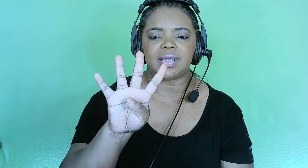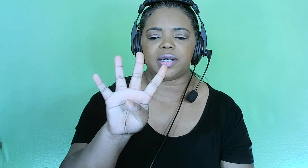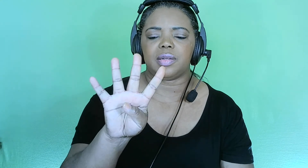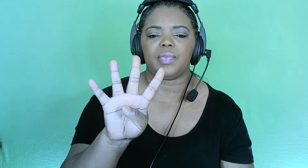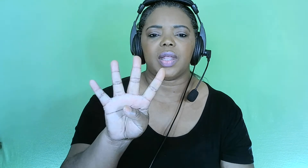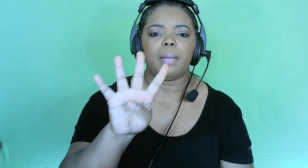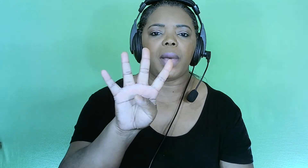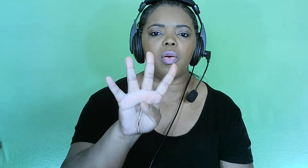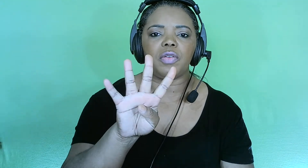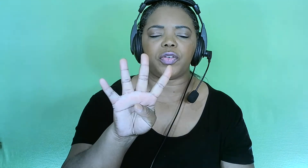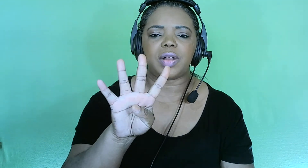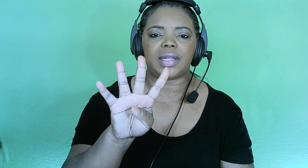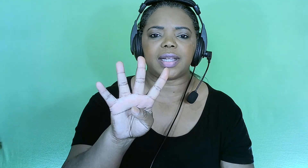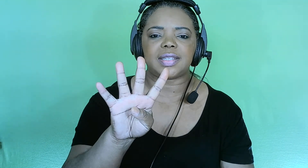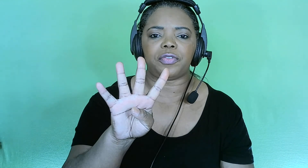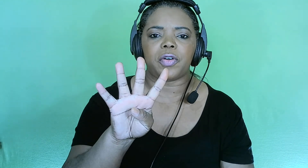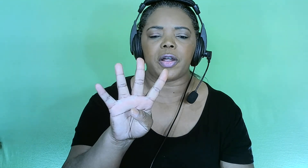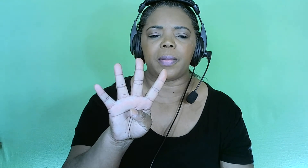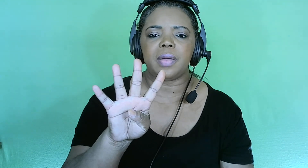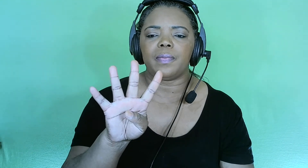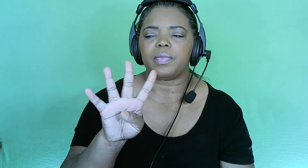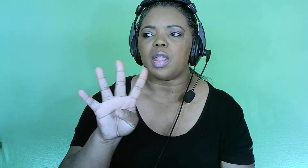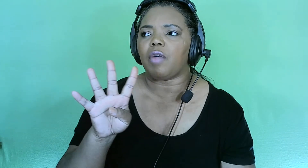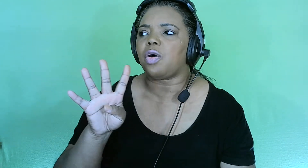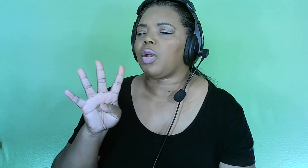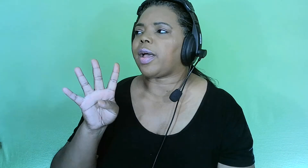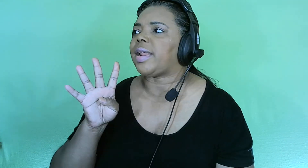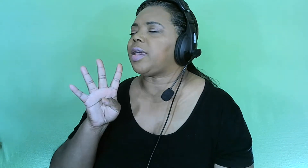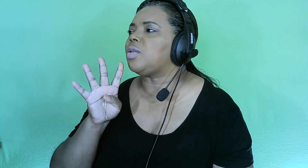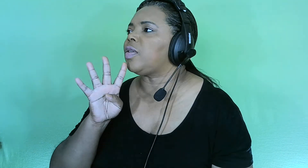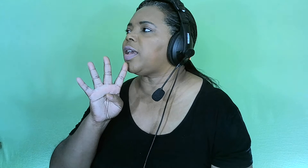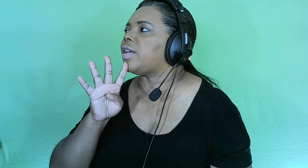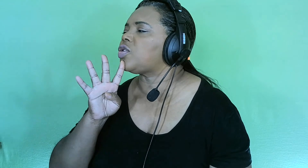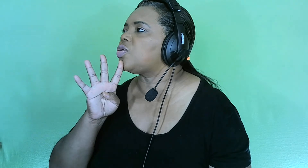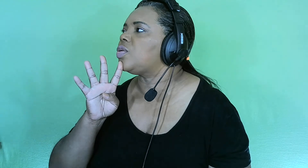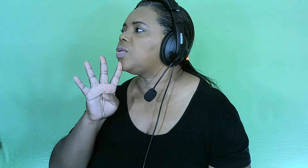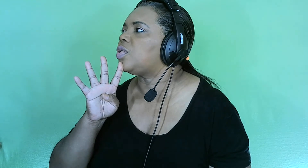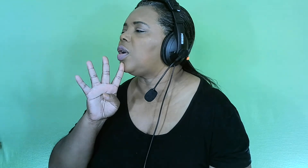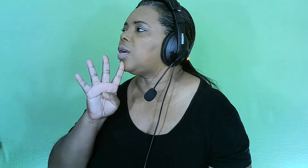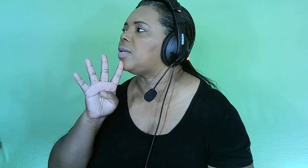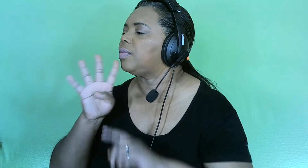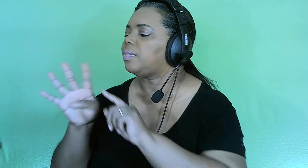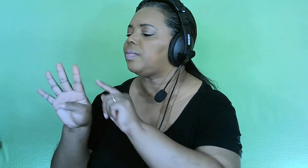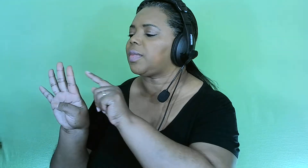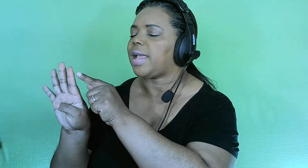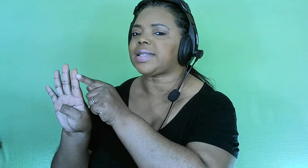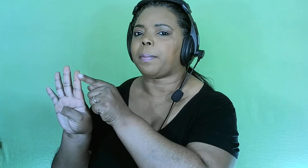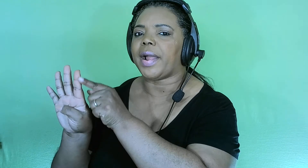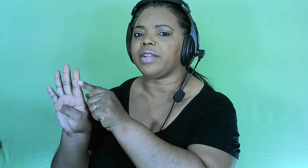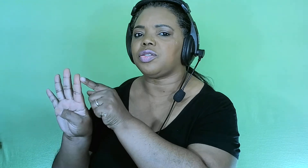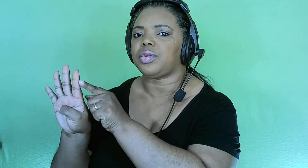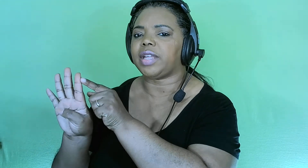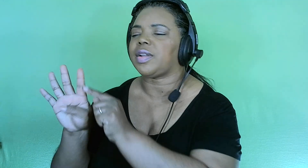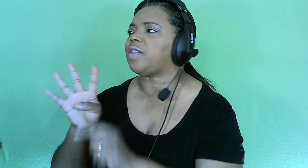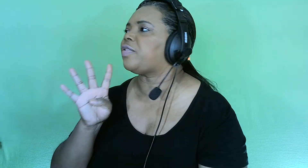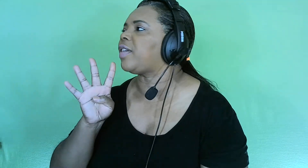Conhecer. Mão configurada dessa forma. Eu vou colocar aqui no queixo, ó. Essa parte do dedo aqui vai ficar